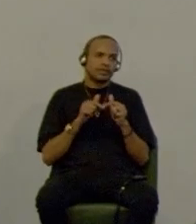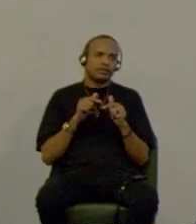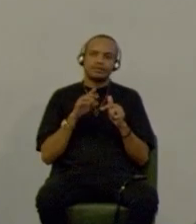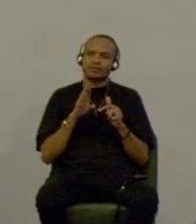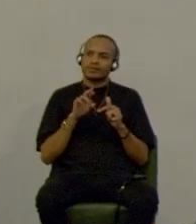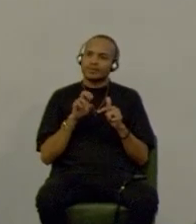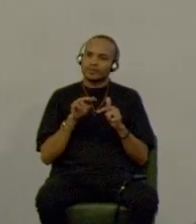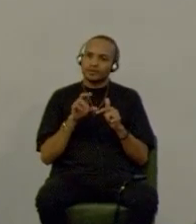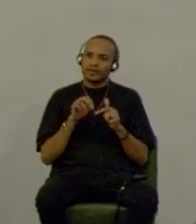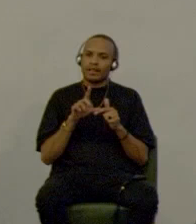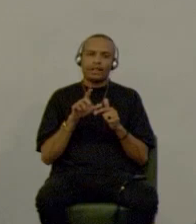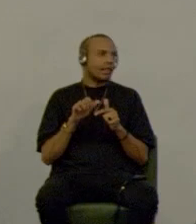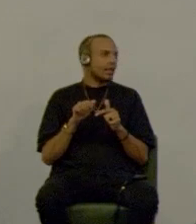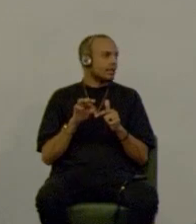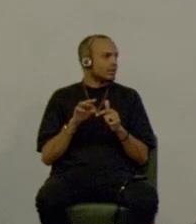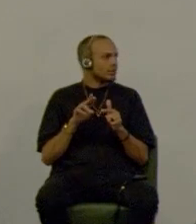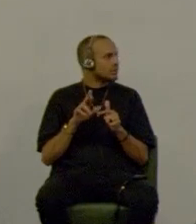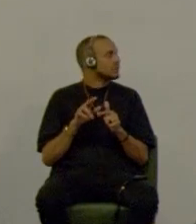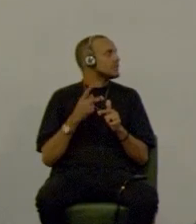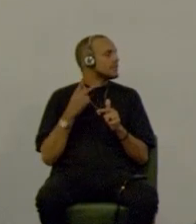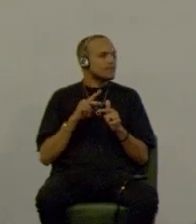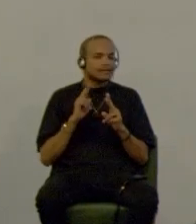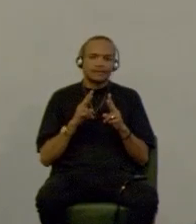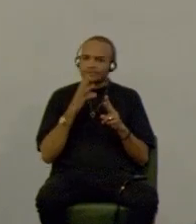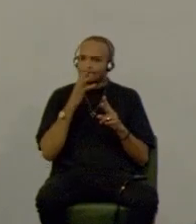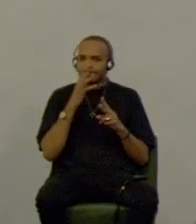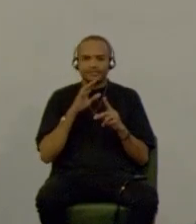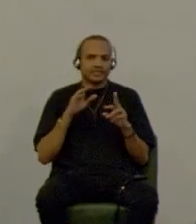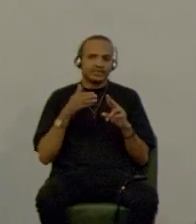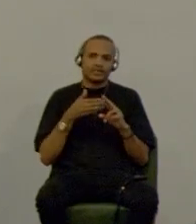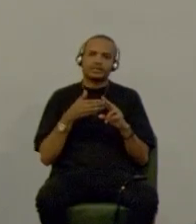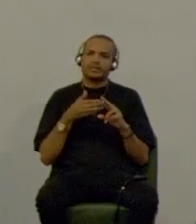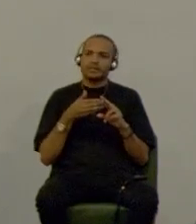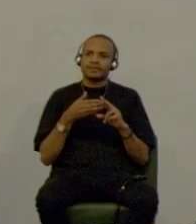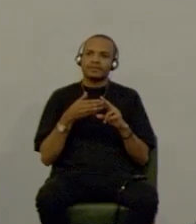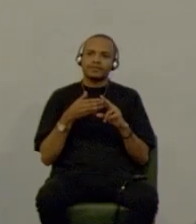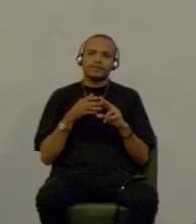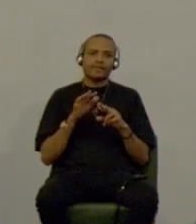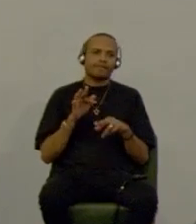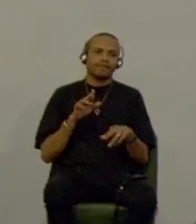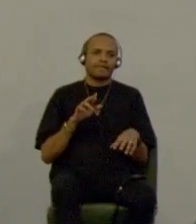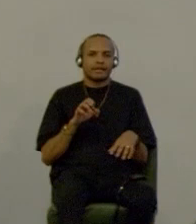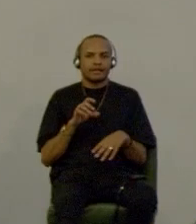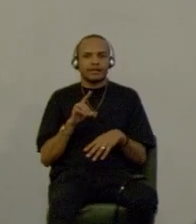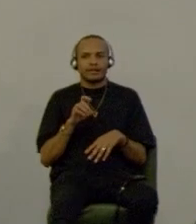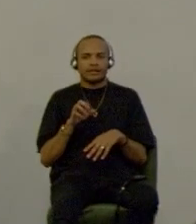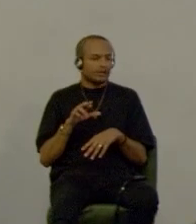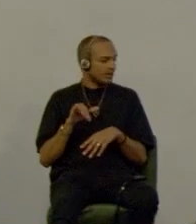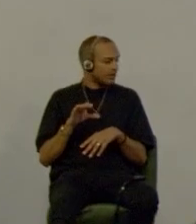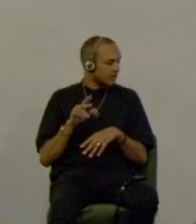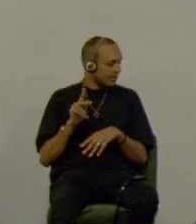Latour, que para nós foi sempre uma grande referência. A Frédérique é diretora